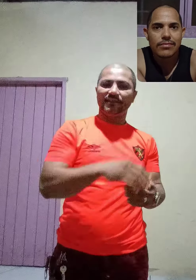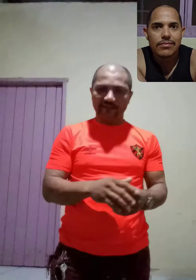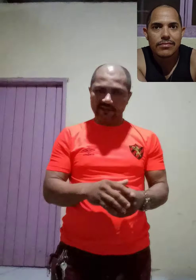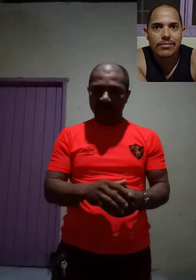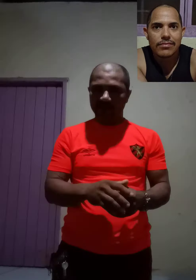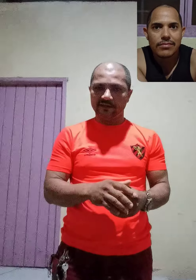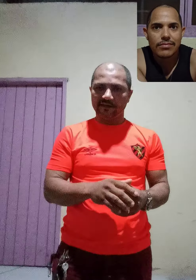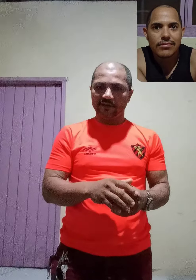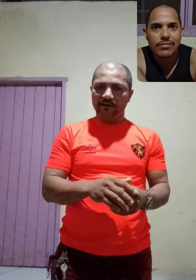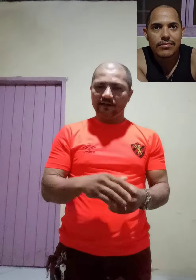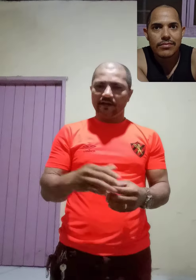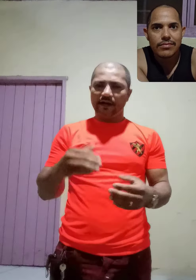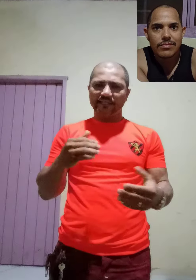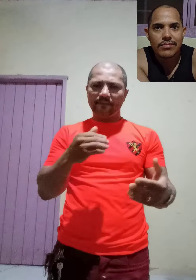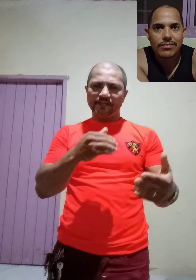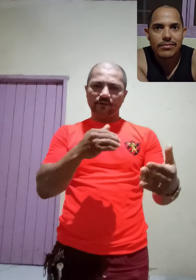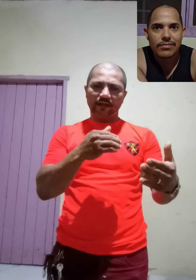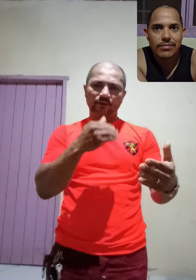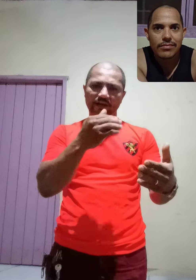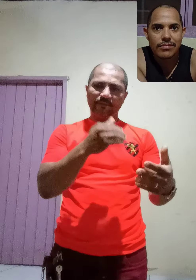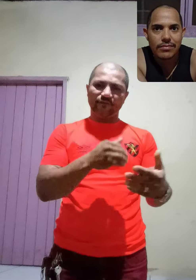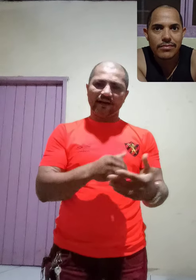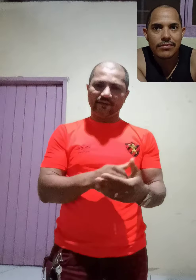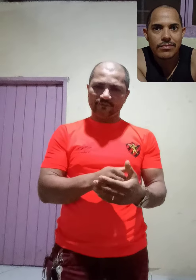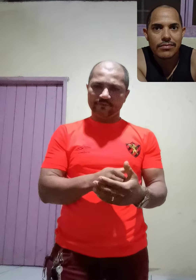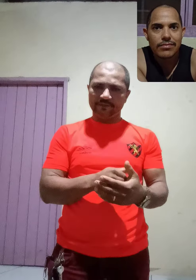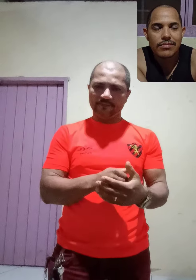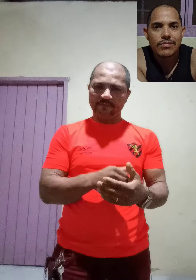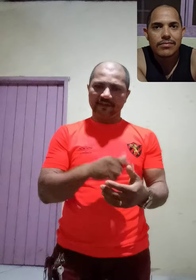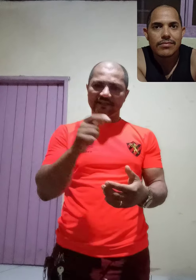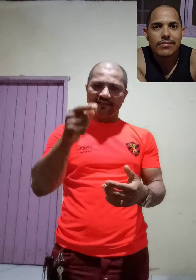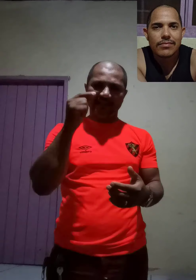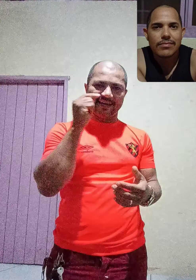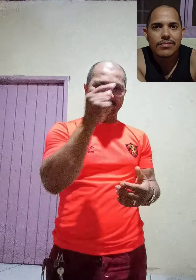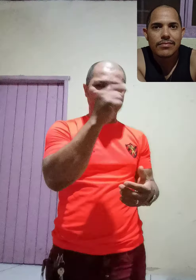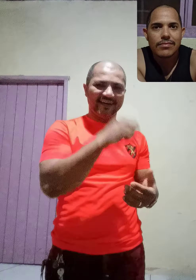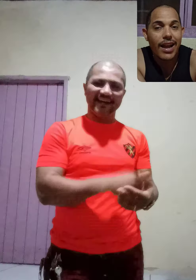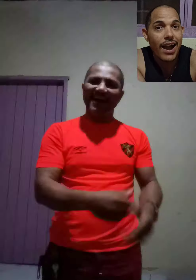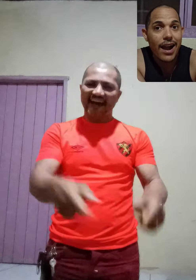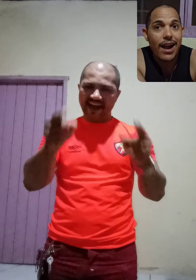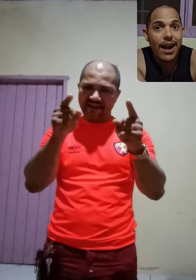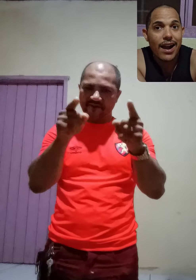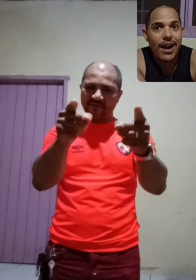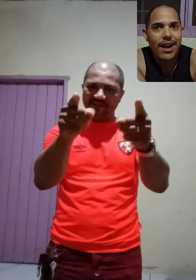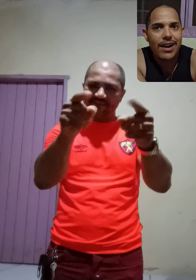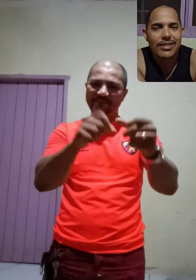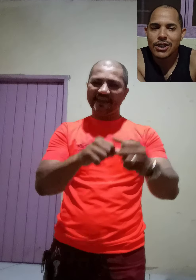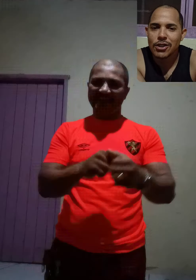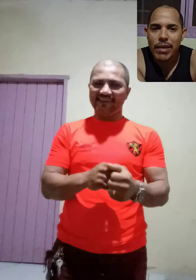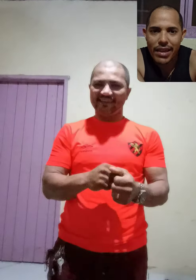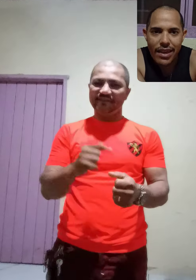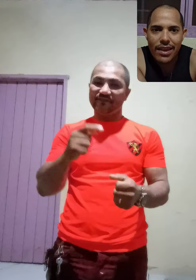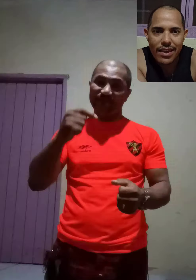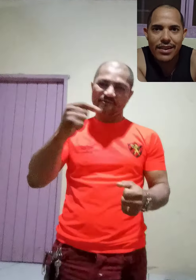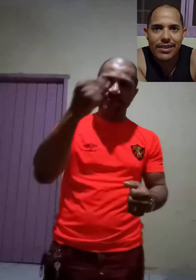linha. A serpente agora olha para o vagalume e disse: haha, agora eu te peguei, eu vou comer